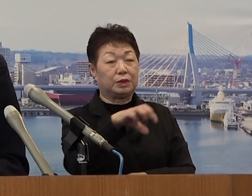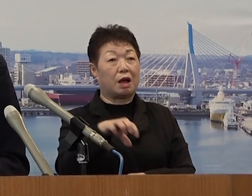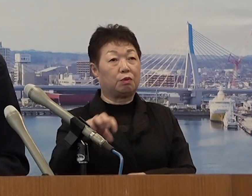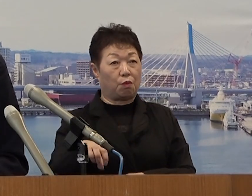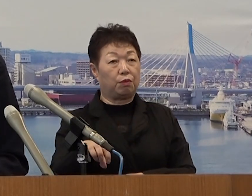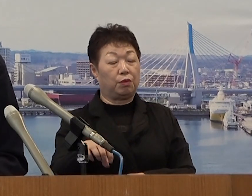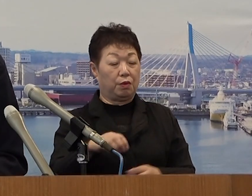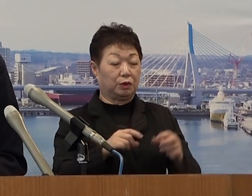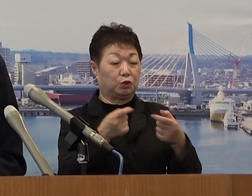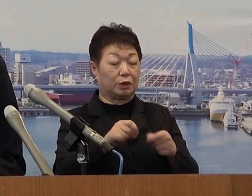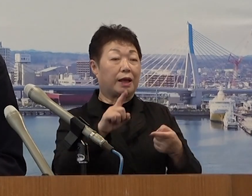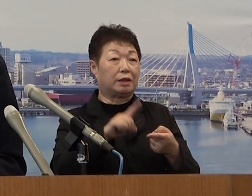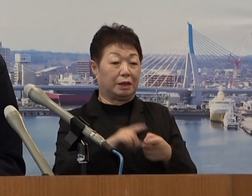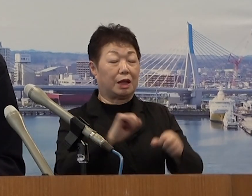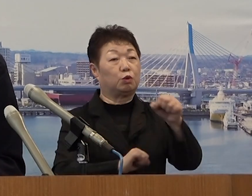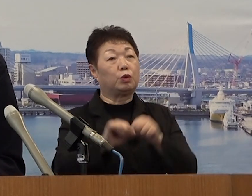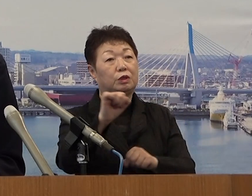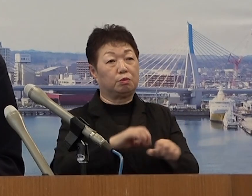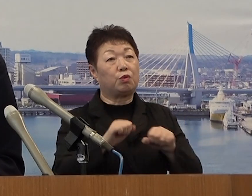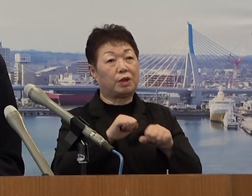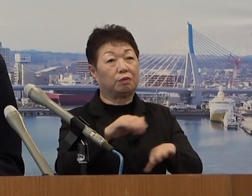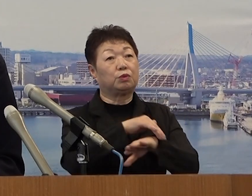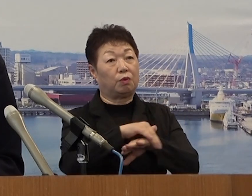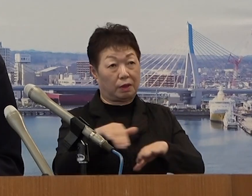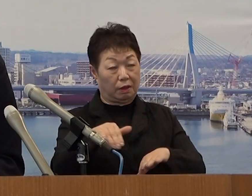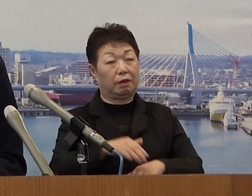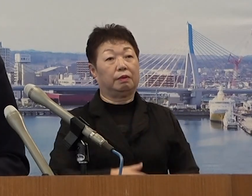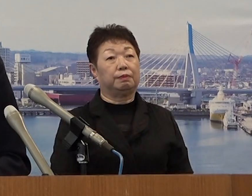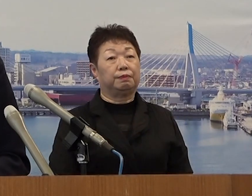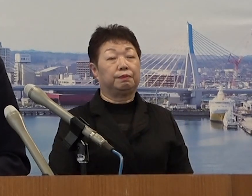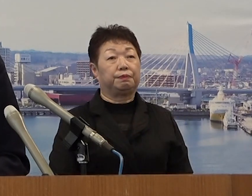具体的な取り組みにつなげていくことといたしております。